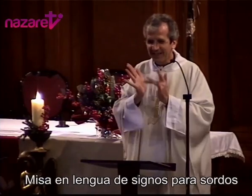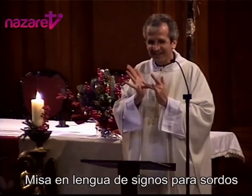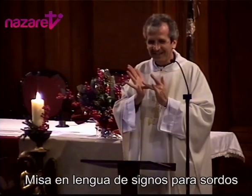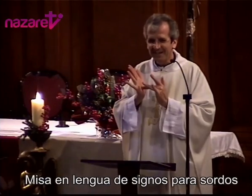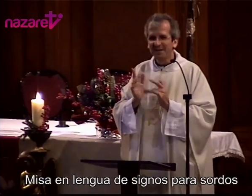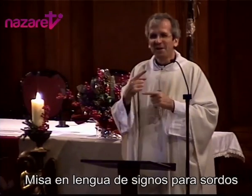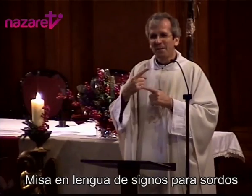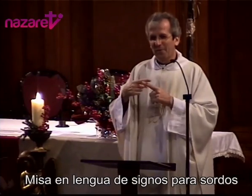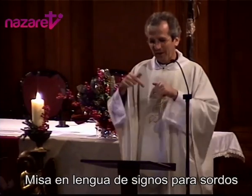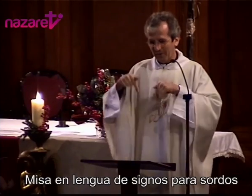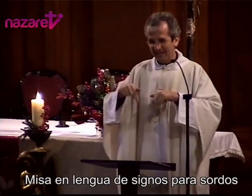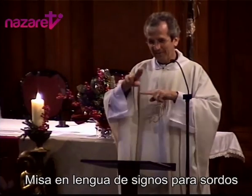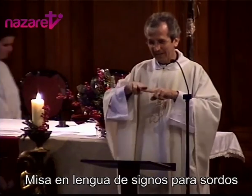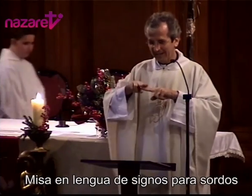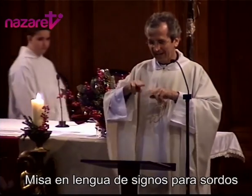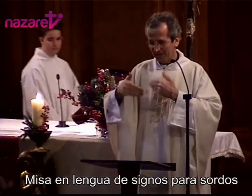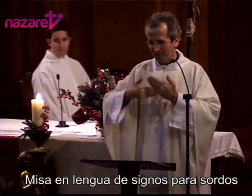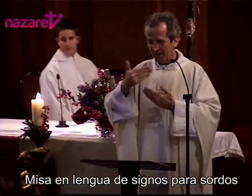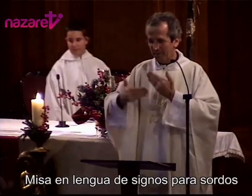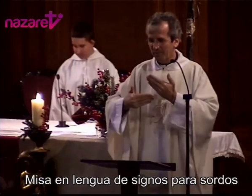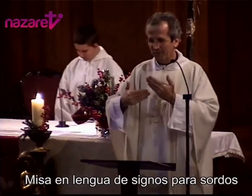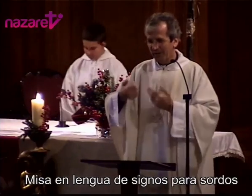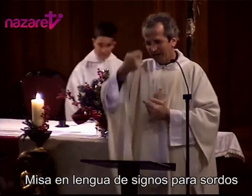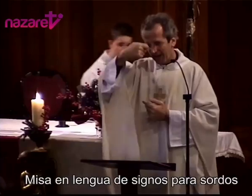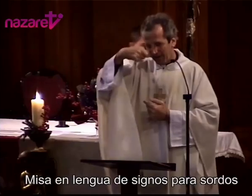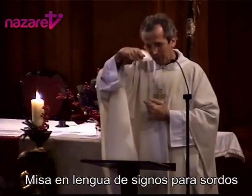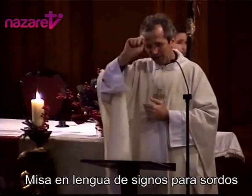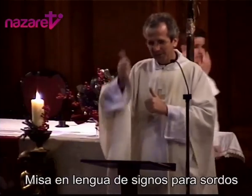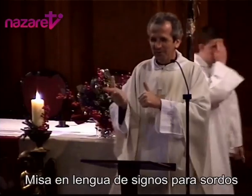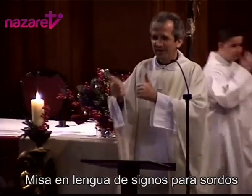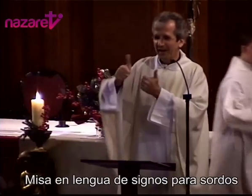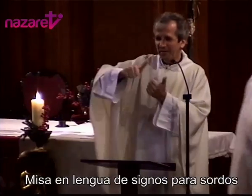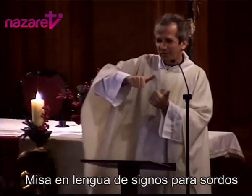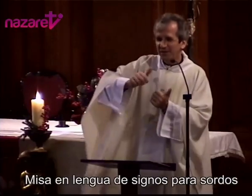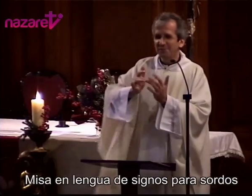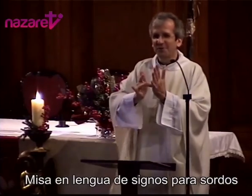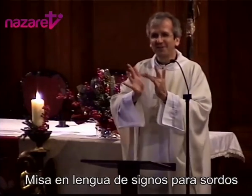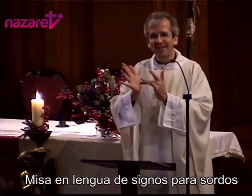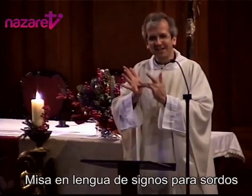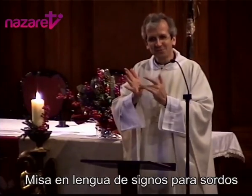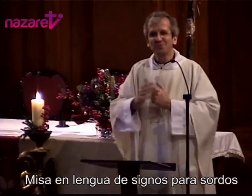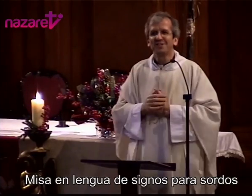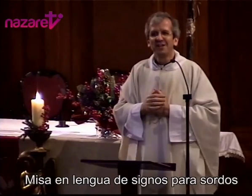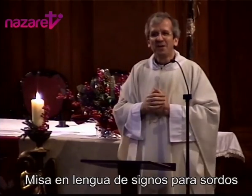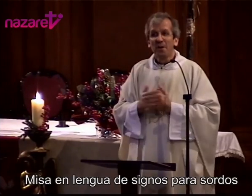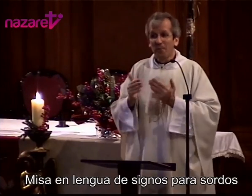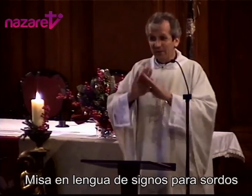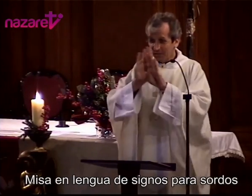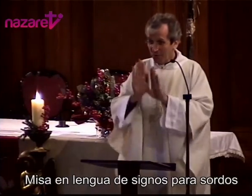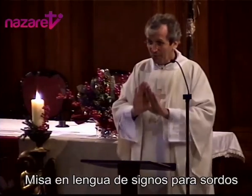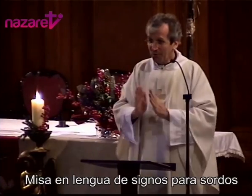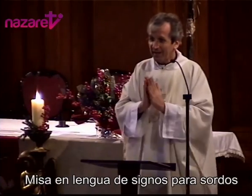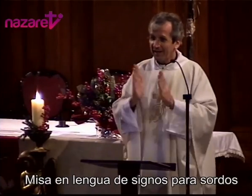Navidad, porque con esta fiesta que hoy celebramos, el bautismo de Jesús,